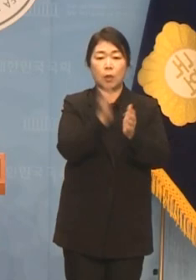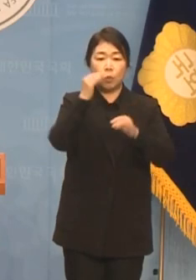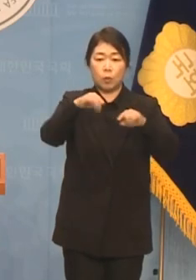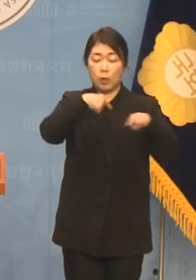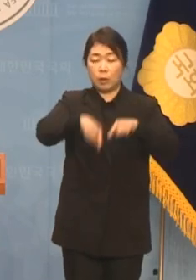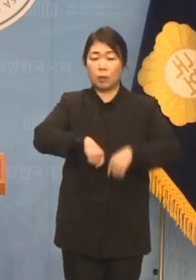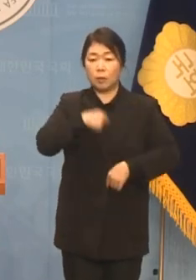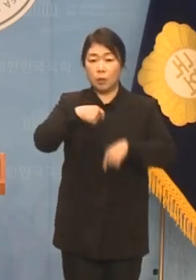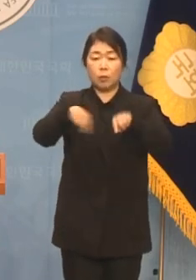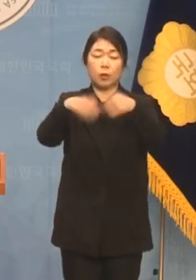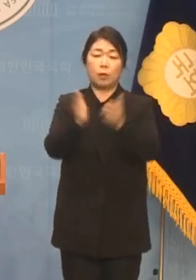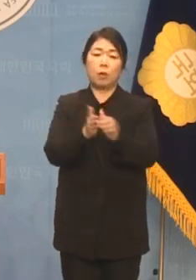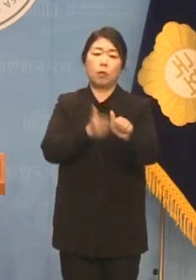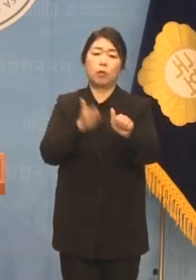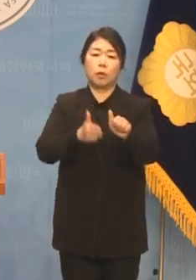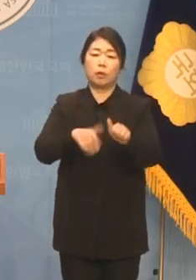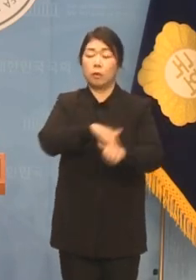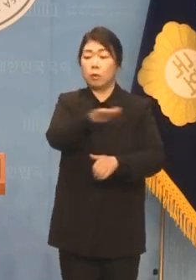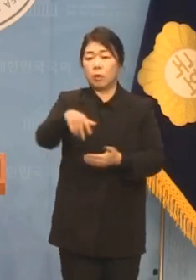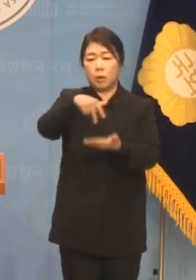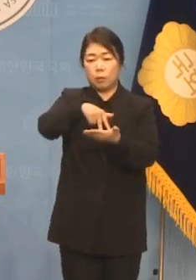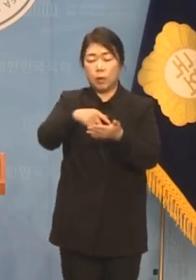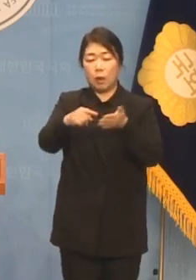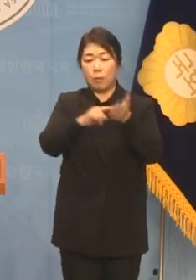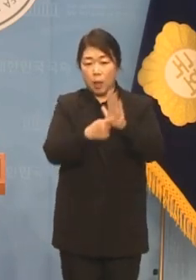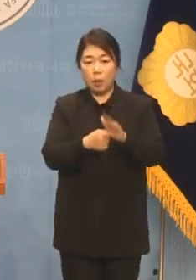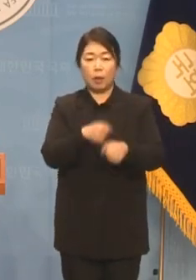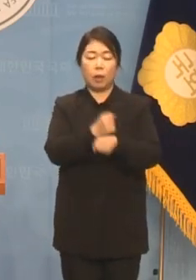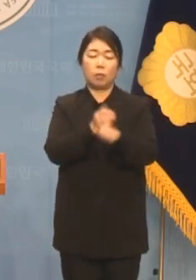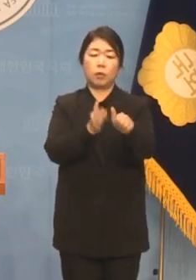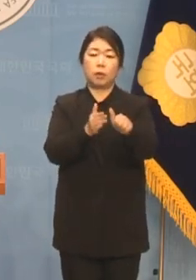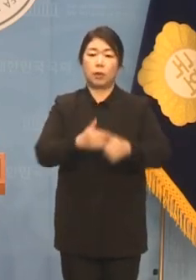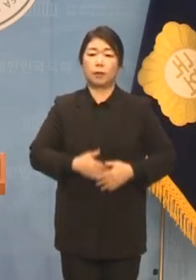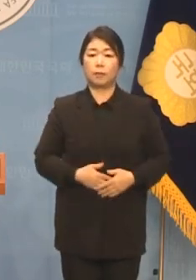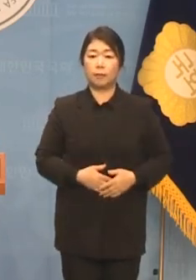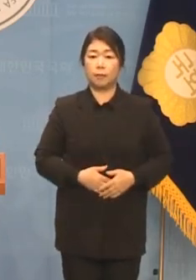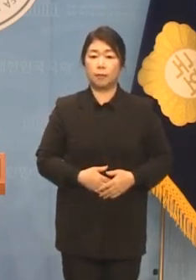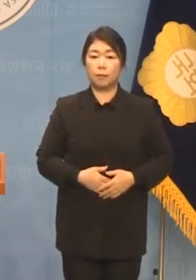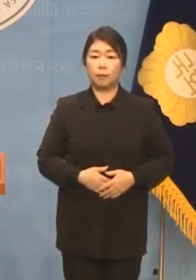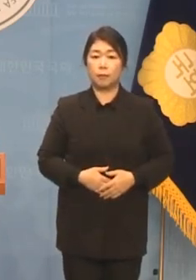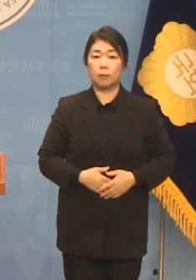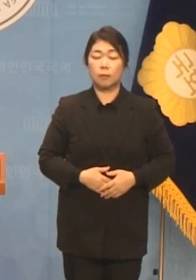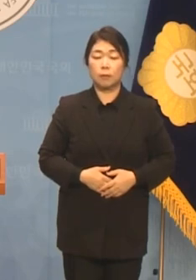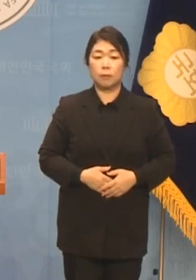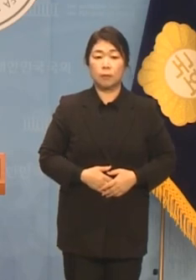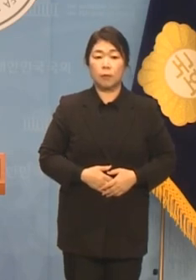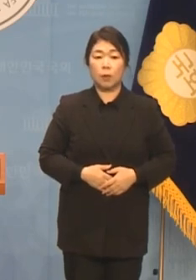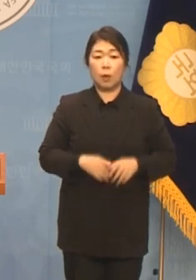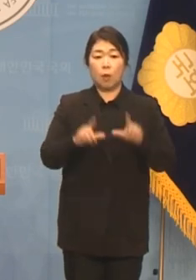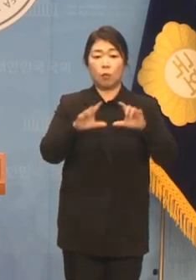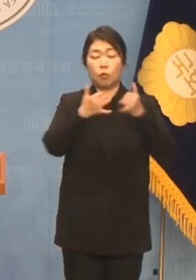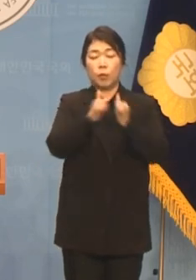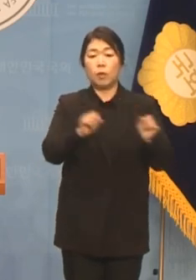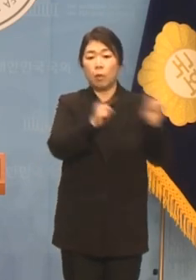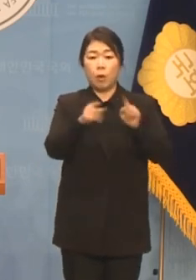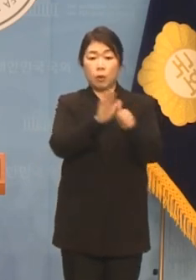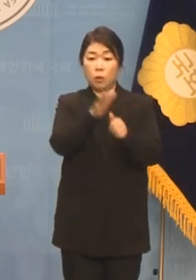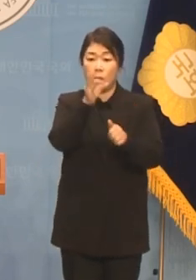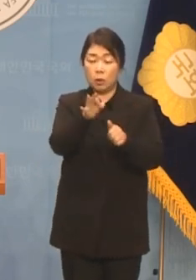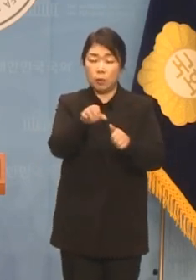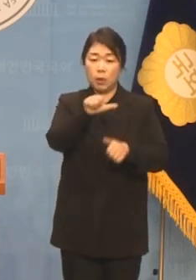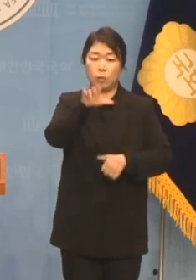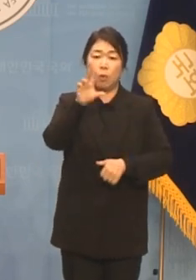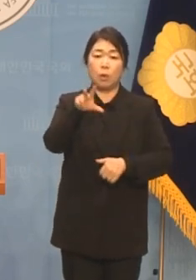신당에 공개적으로 입장을 표명해 주실 것을 요구합니다 민생복지 원금 25만 원 지급을 위해서